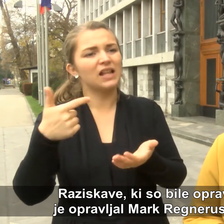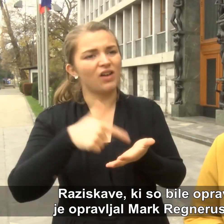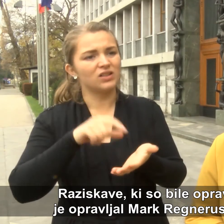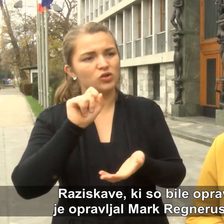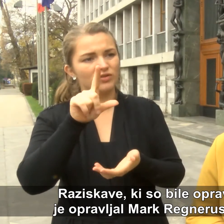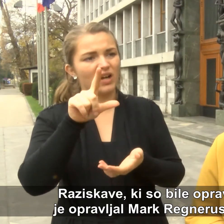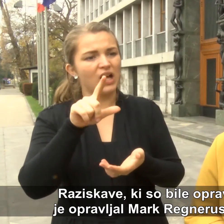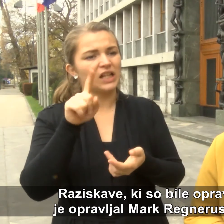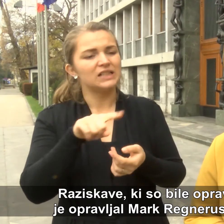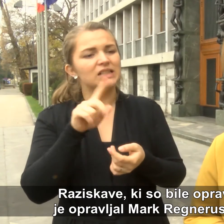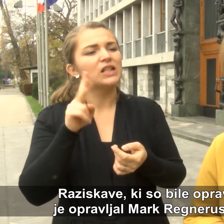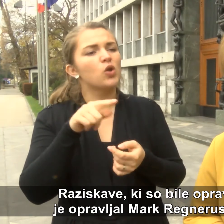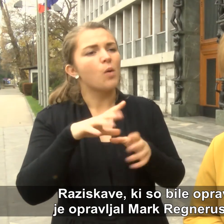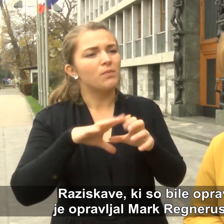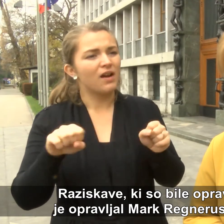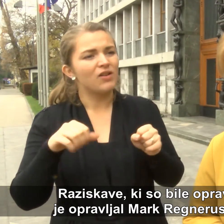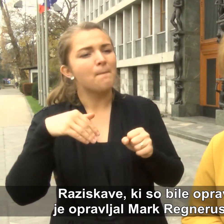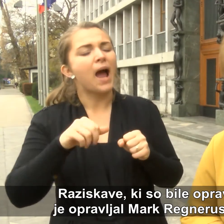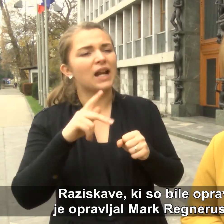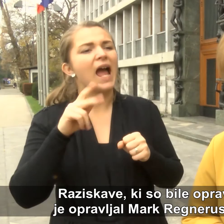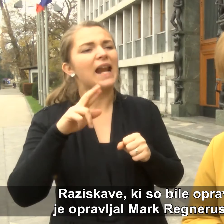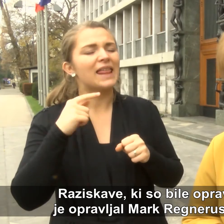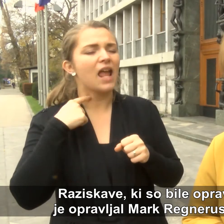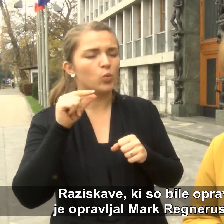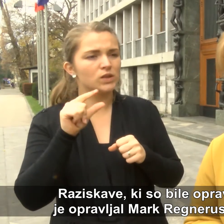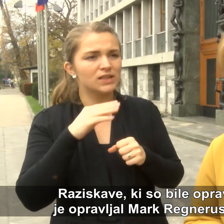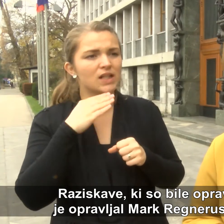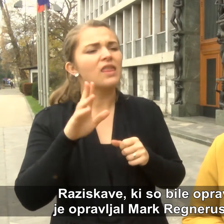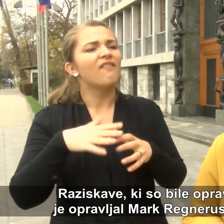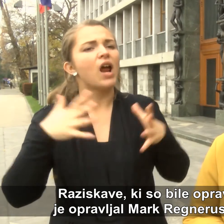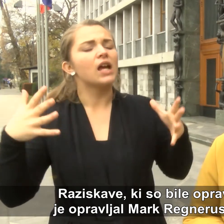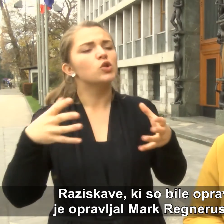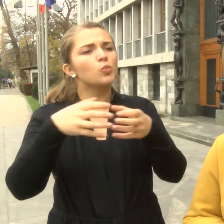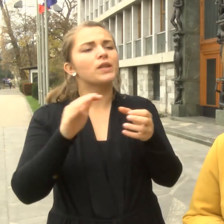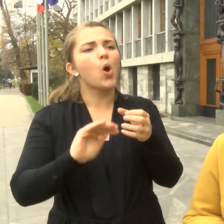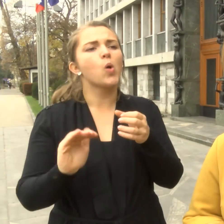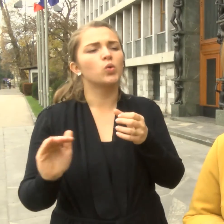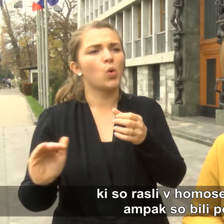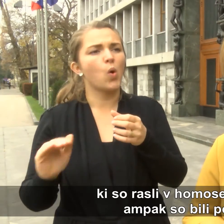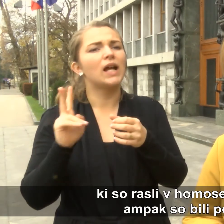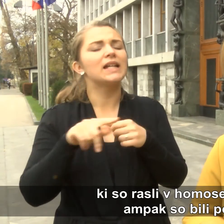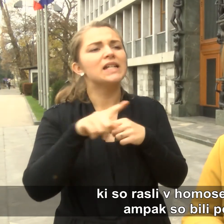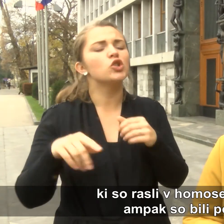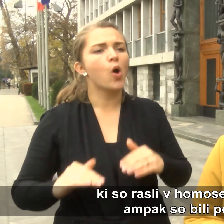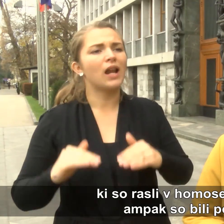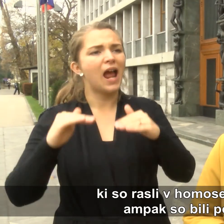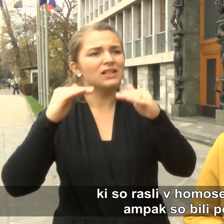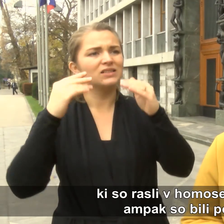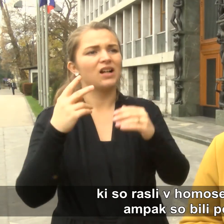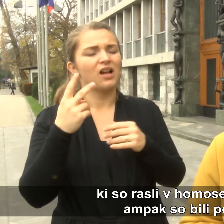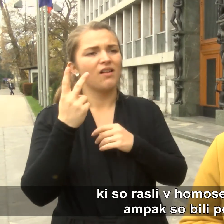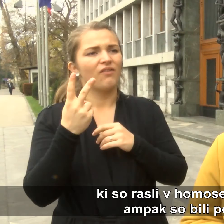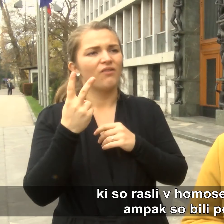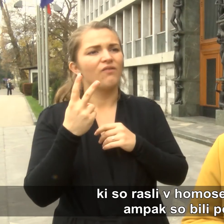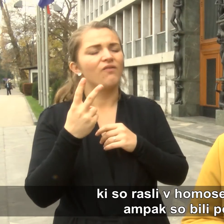Mark Regnerus, na veliki skupini otrok, ki so rasli v homoseksualnih